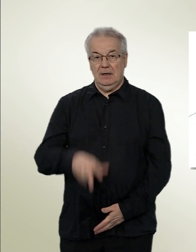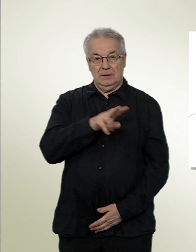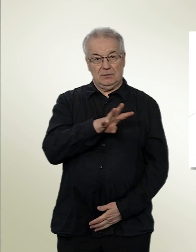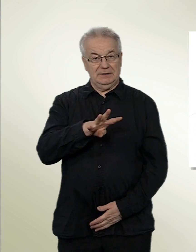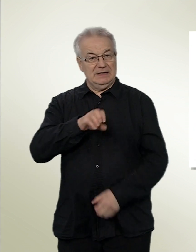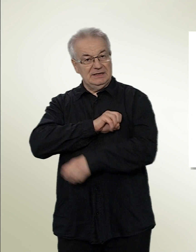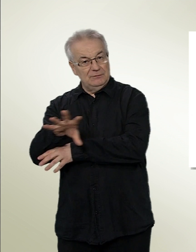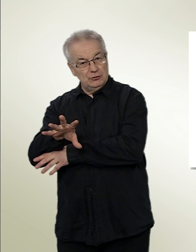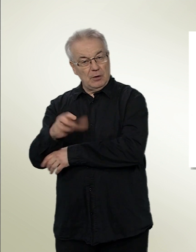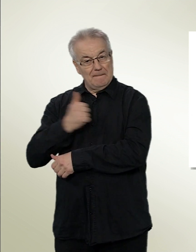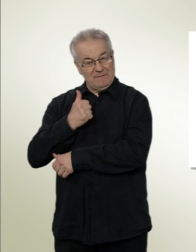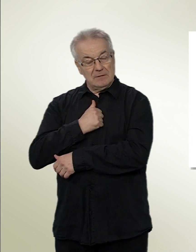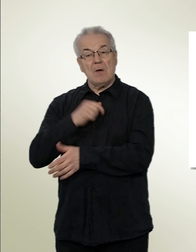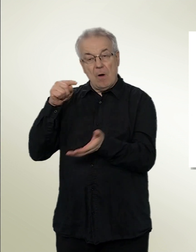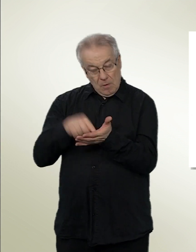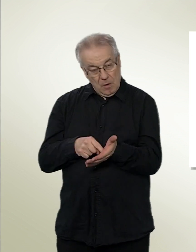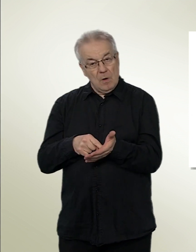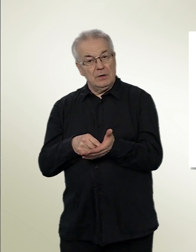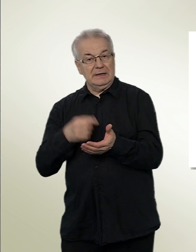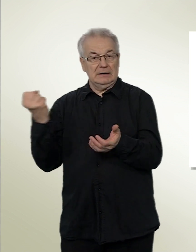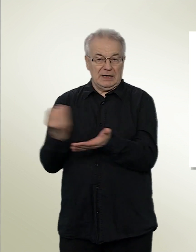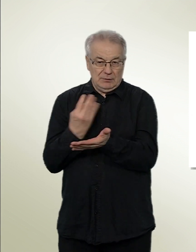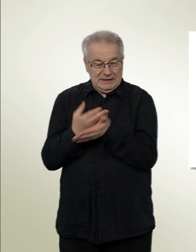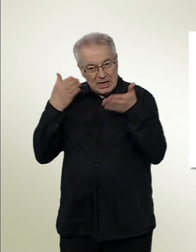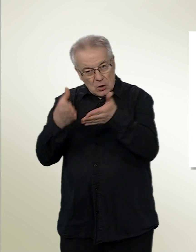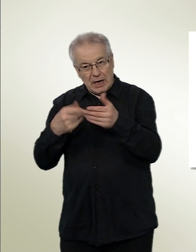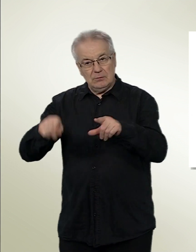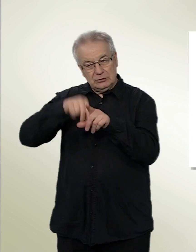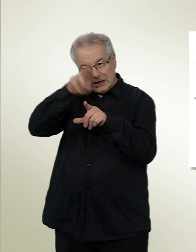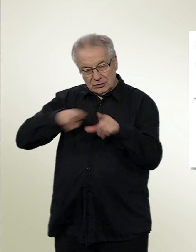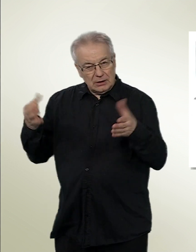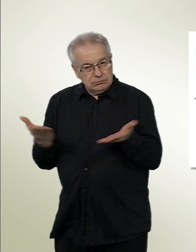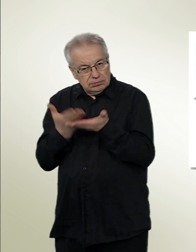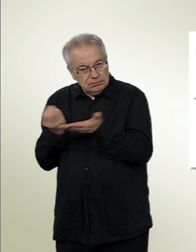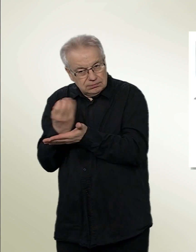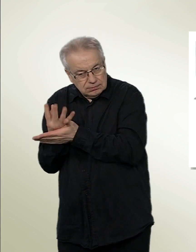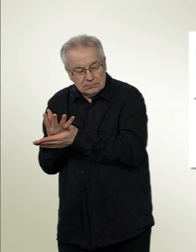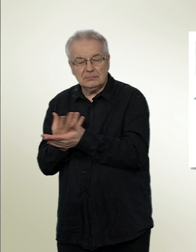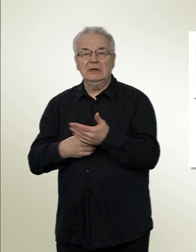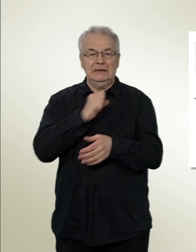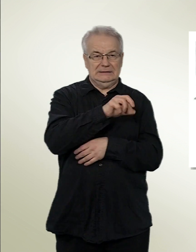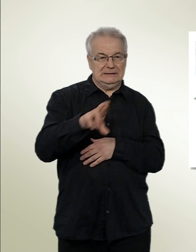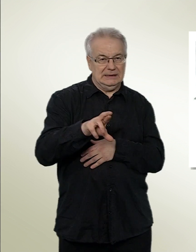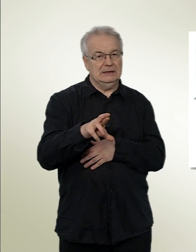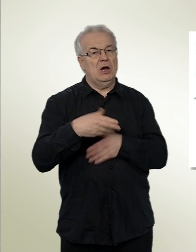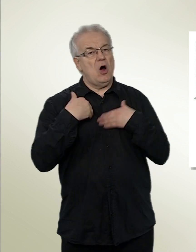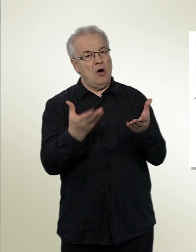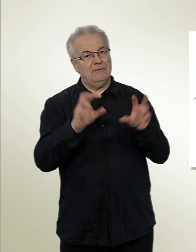diffuseurs privés sont tenus de traiter de l'actualité locale et régionale. La SSR doit produire une offre radio-TV de